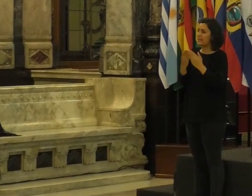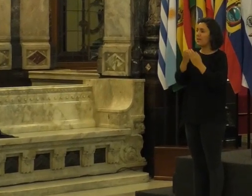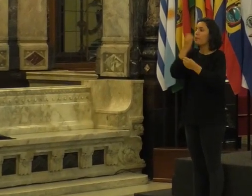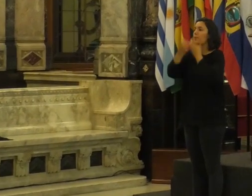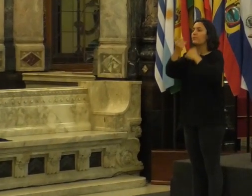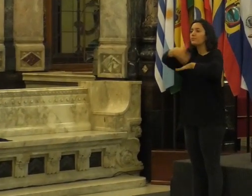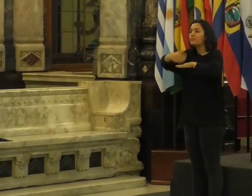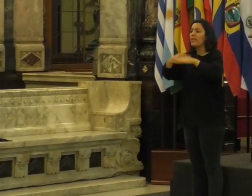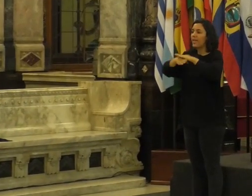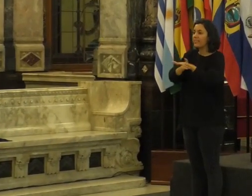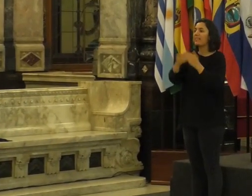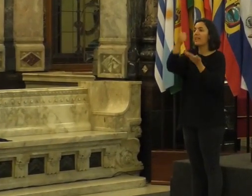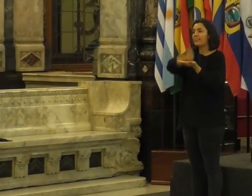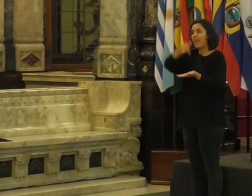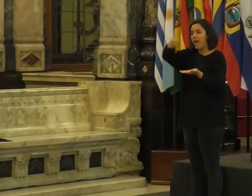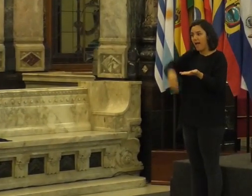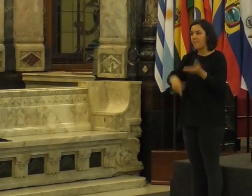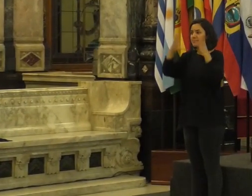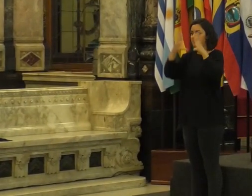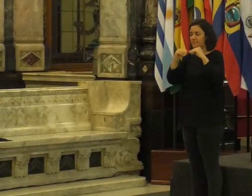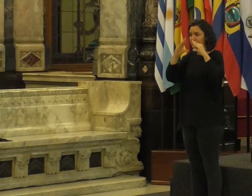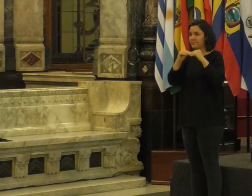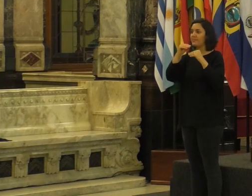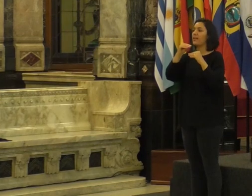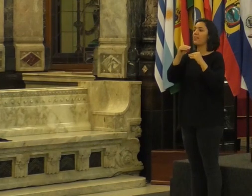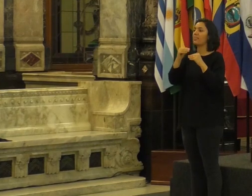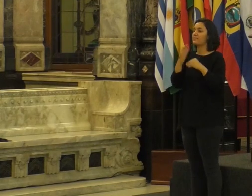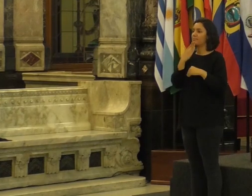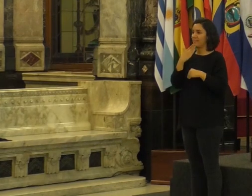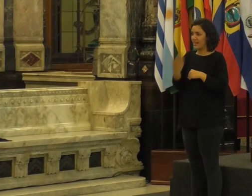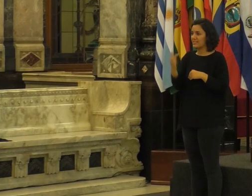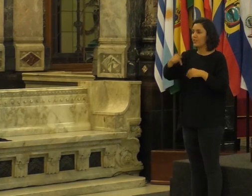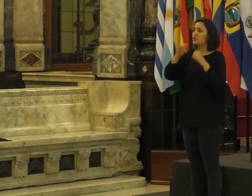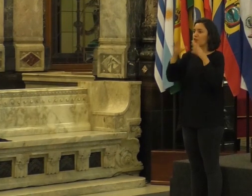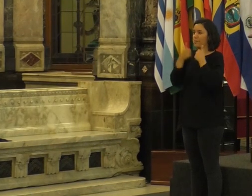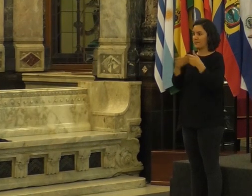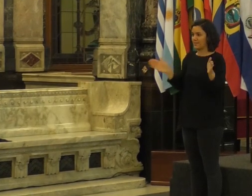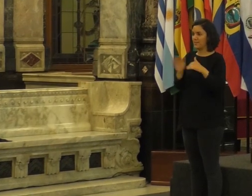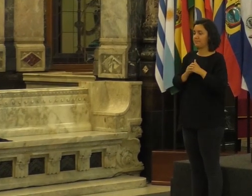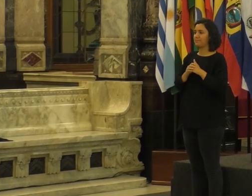Gracias y esto es solo el comienzo.